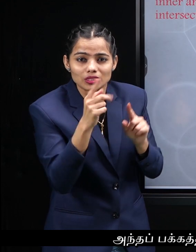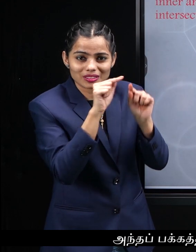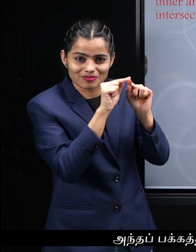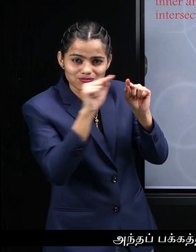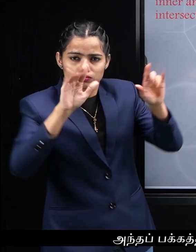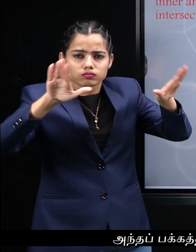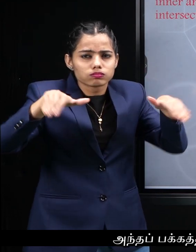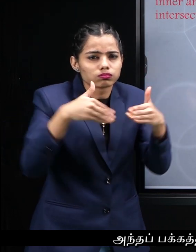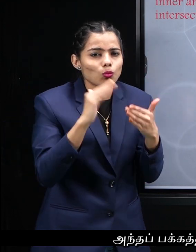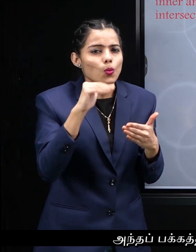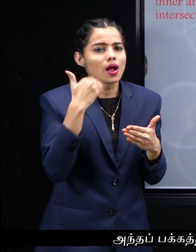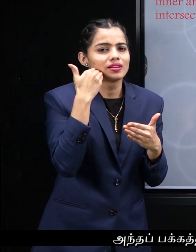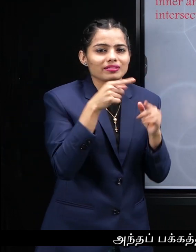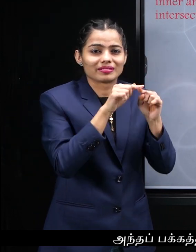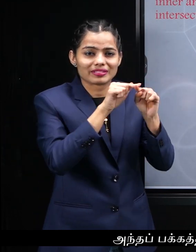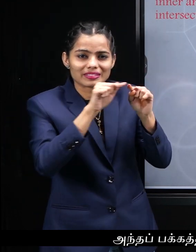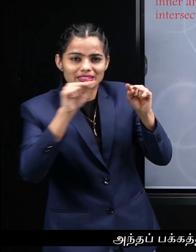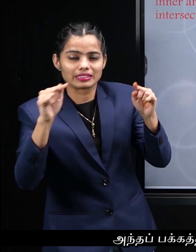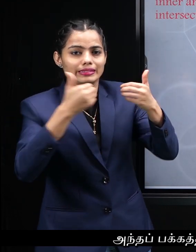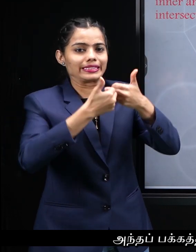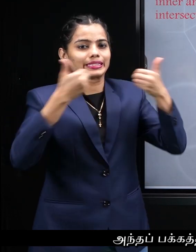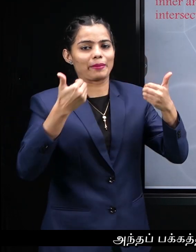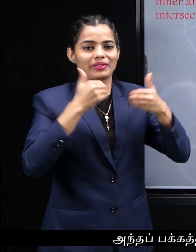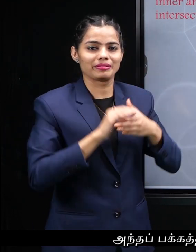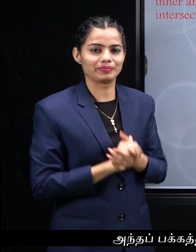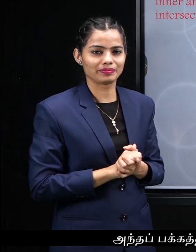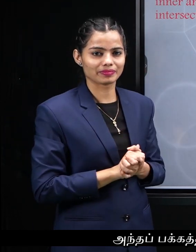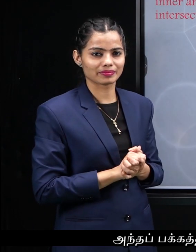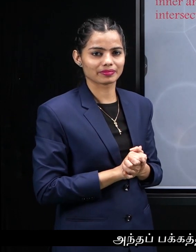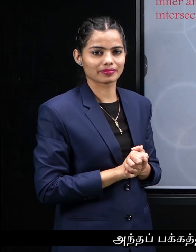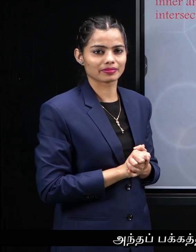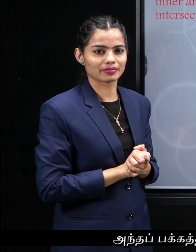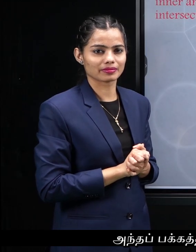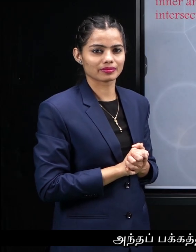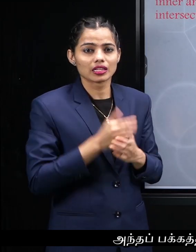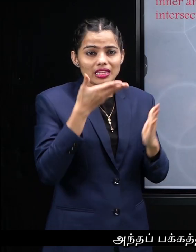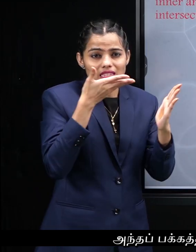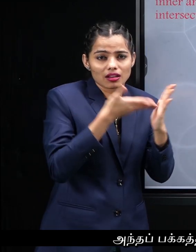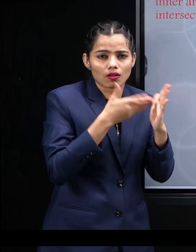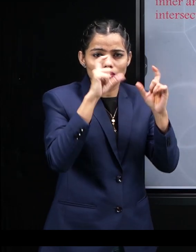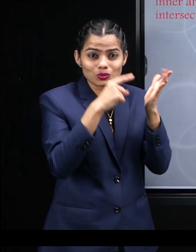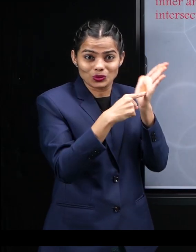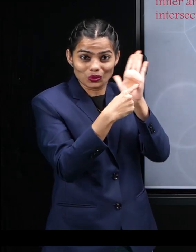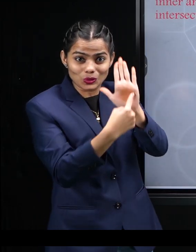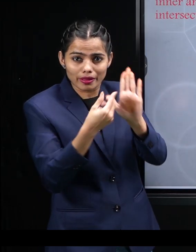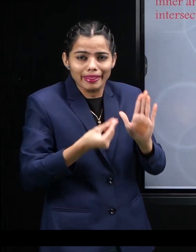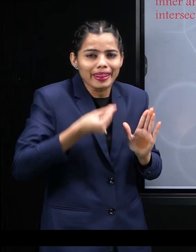இருந்தால் அந்த பாகத்தில் நீட்டிக்கப்படும் போது 2 கோடுகளும் சந்திக்கும். கீழே கொடுக்கப்பட்டுள்ள